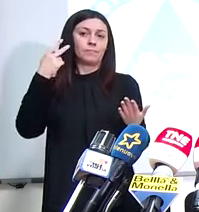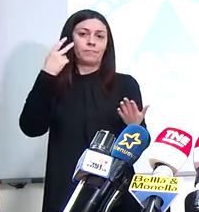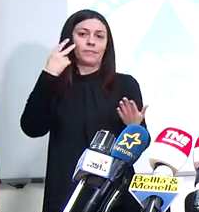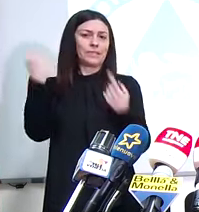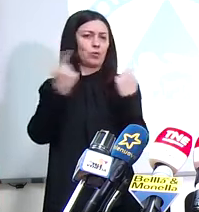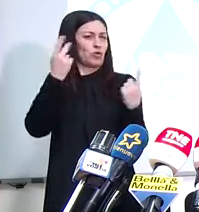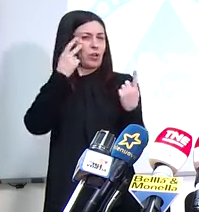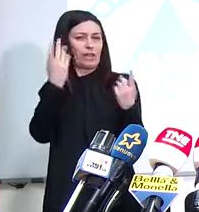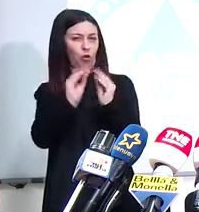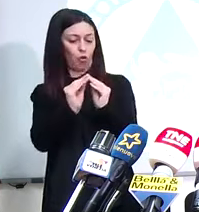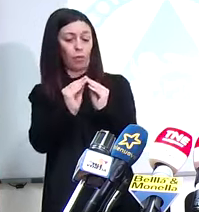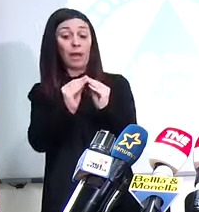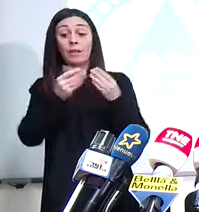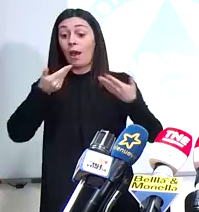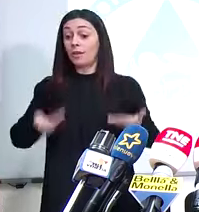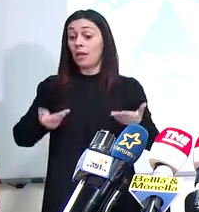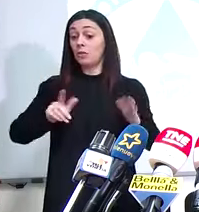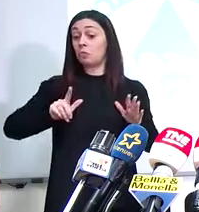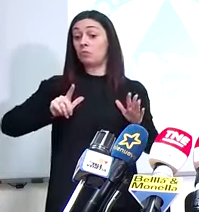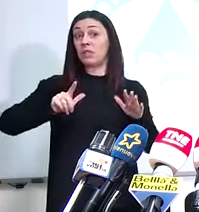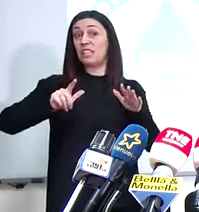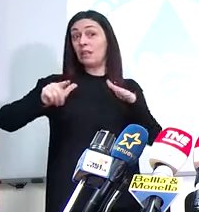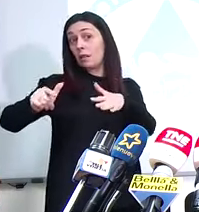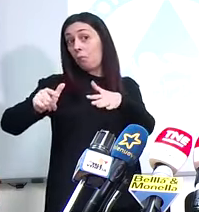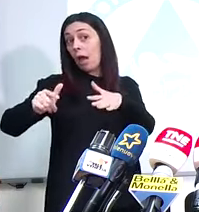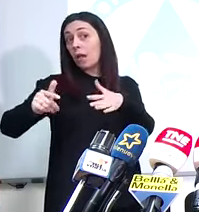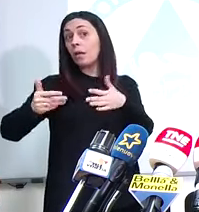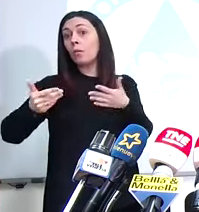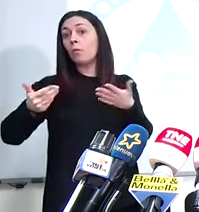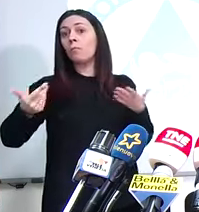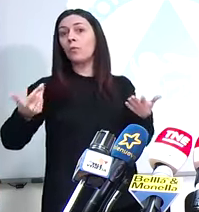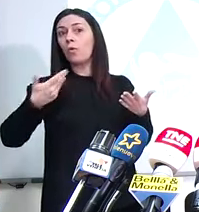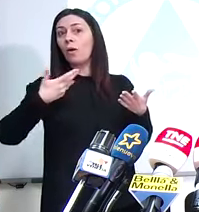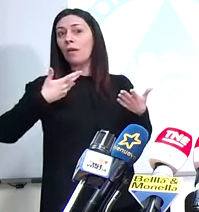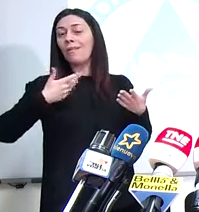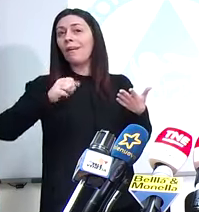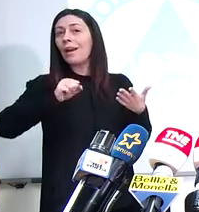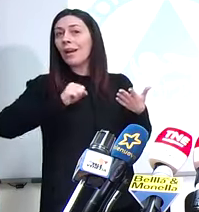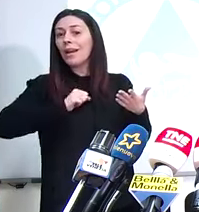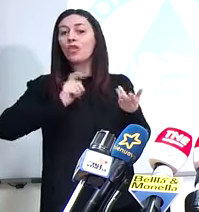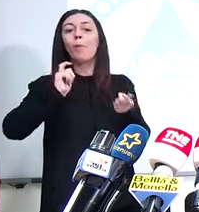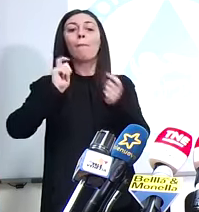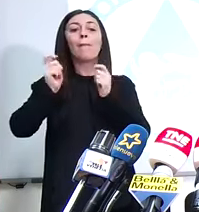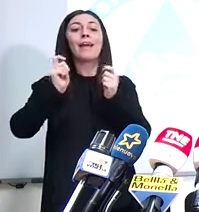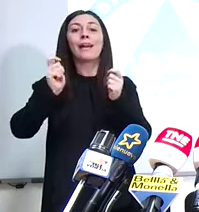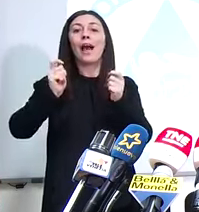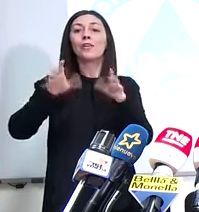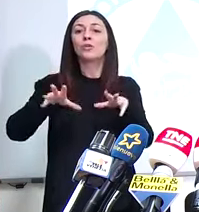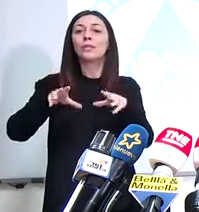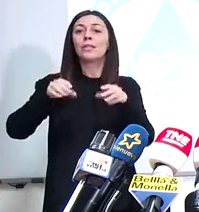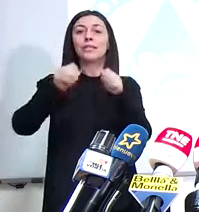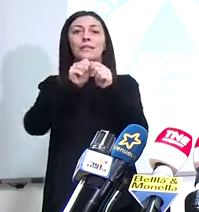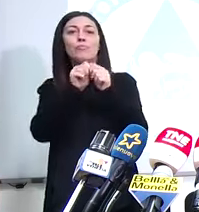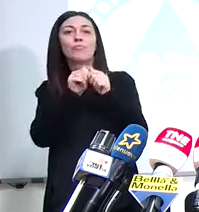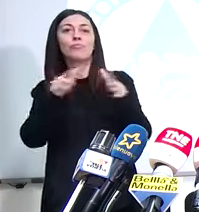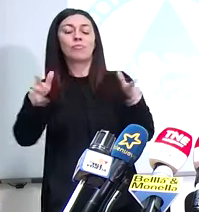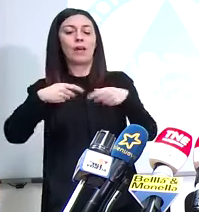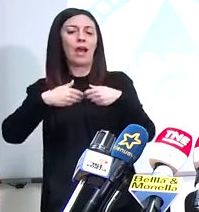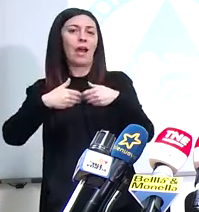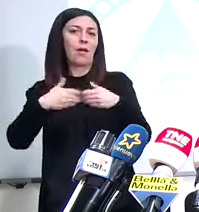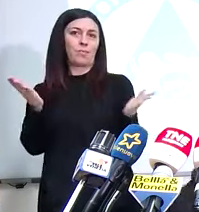prossime settimane intravede un mercato sempre più libero perché sto vedendo un'escalation di proposte dei contatti